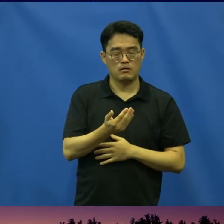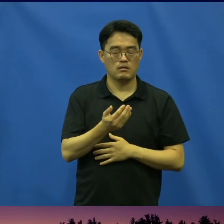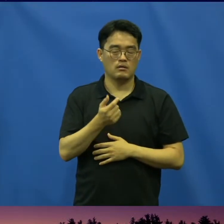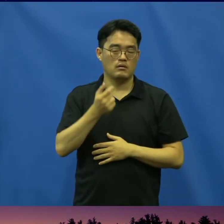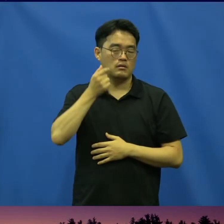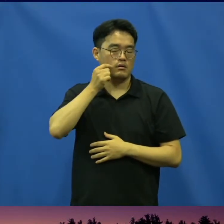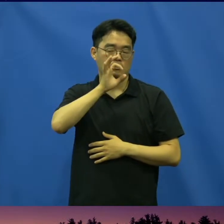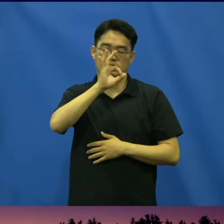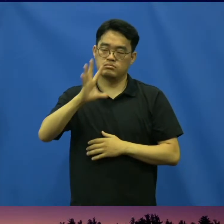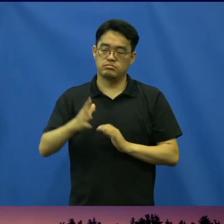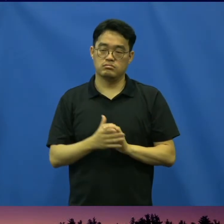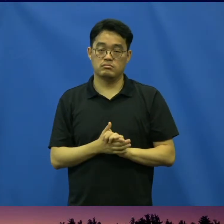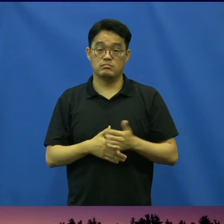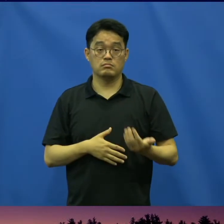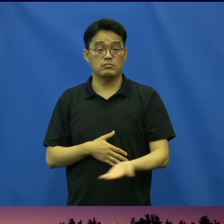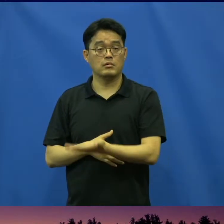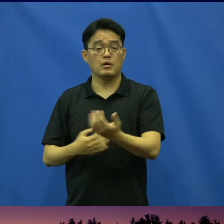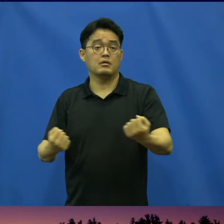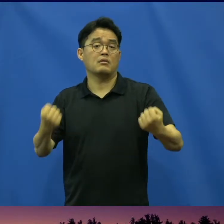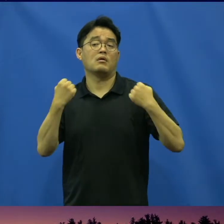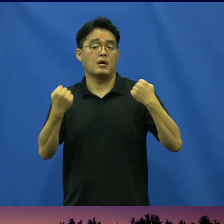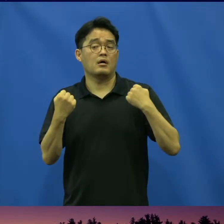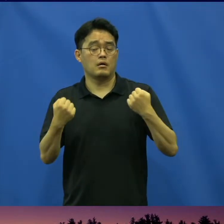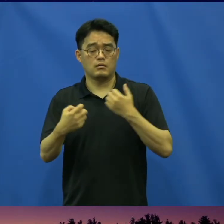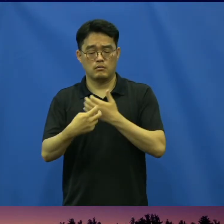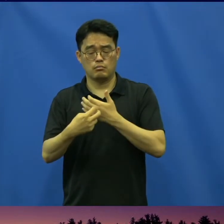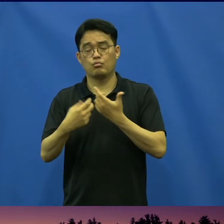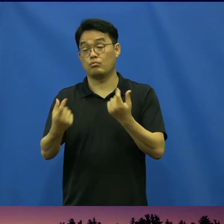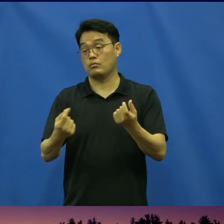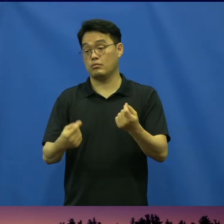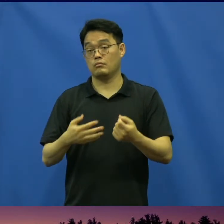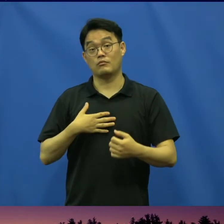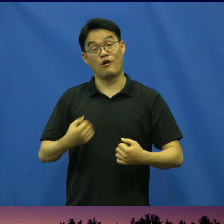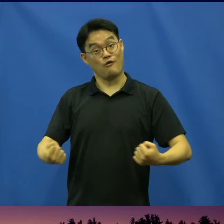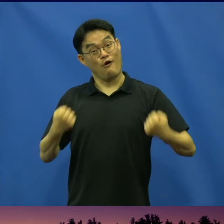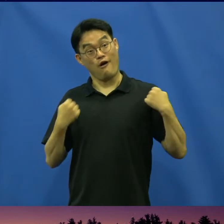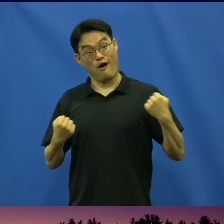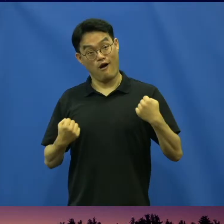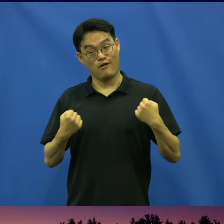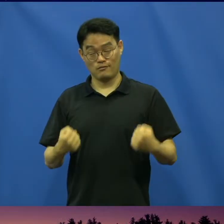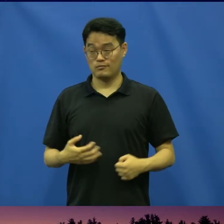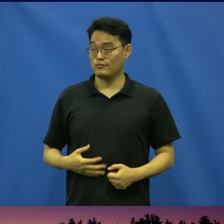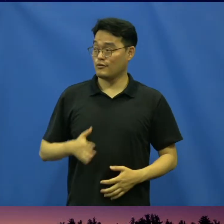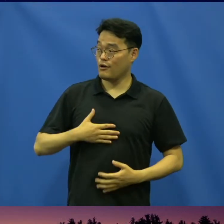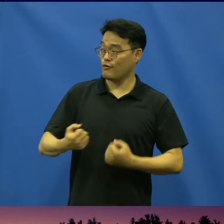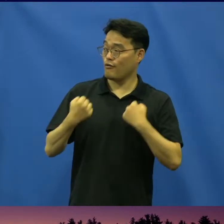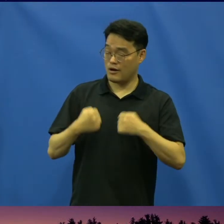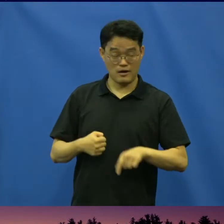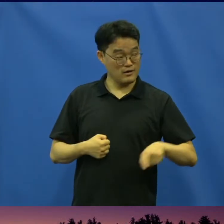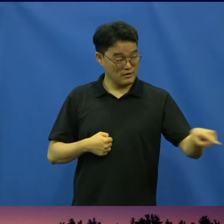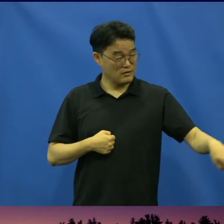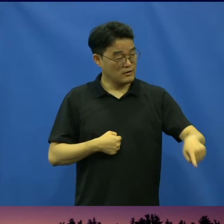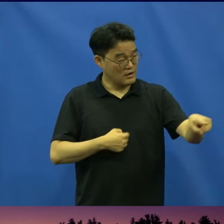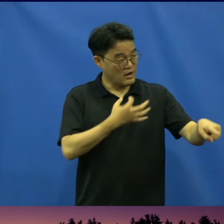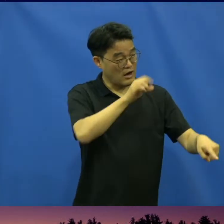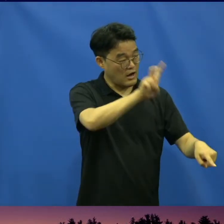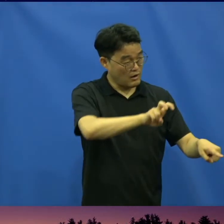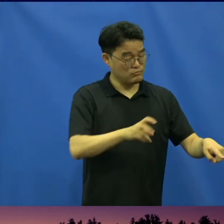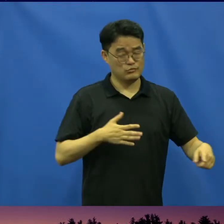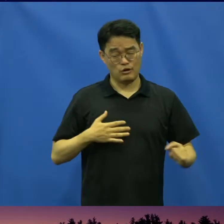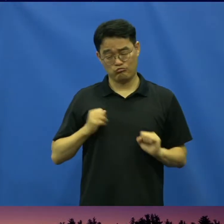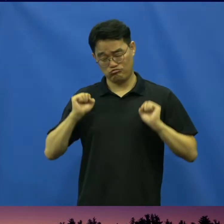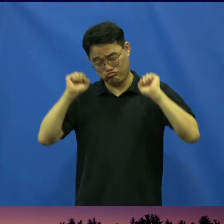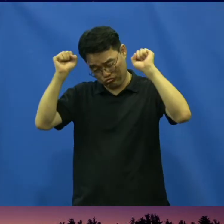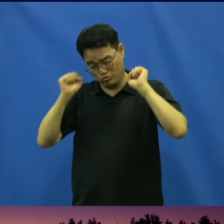건강검진도 마찬가지야. 암 진단이 갑자기 나왔어요. 꿈에도 생각하지 못했던 거예요. 주변에 다 암이라고 해도 나에게 올 줄은 생각하지 못했어요.